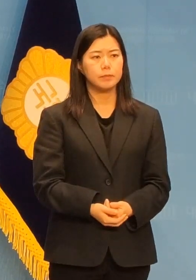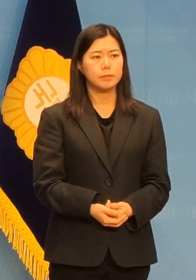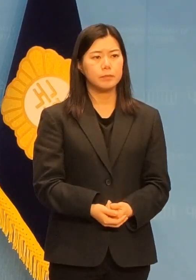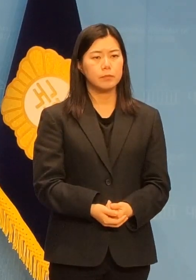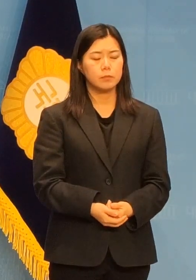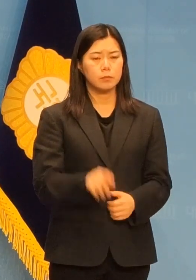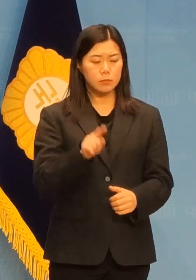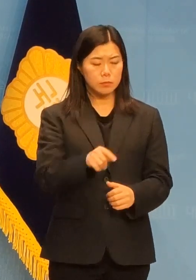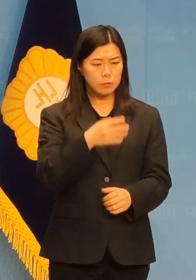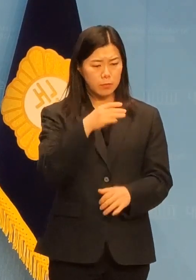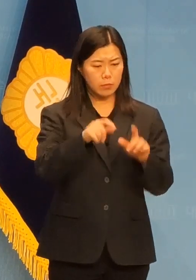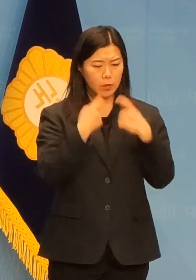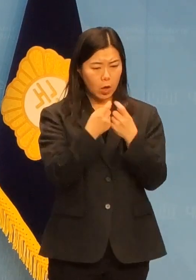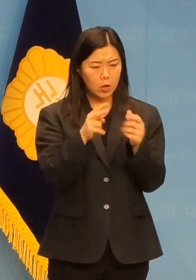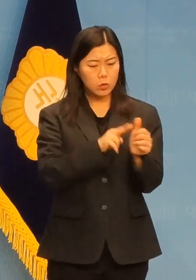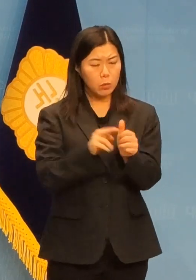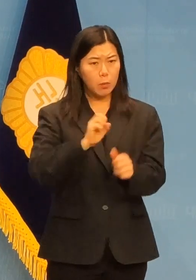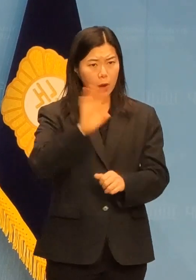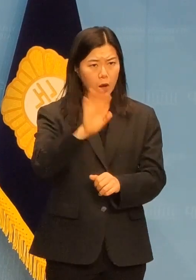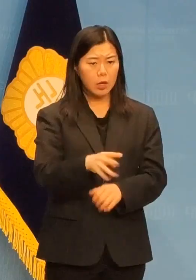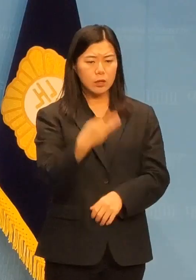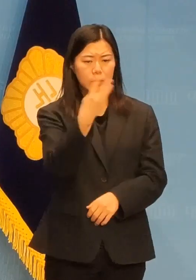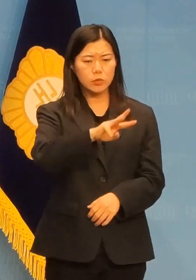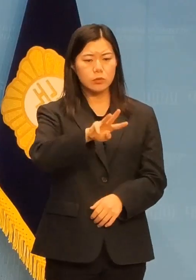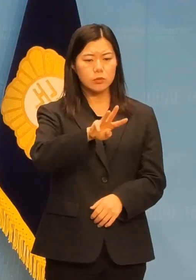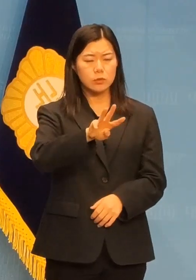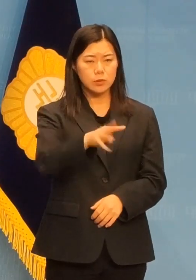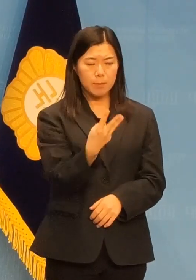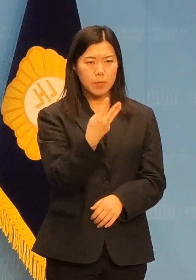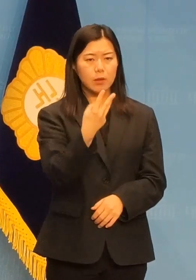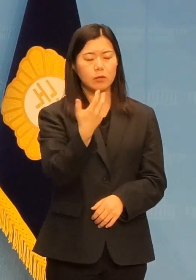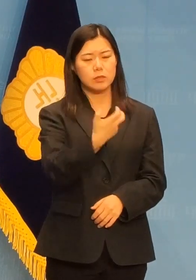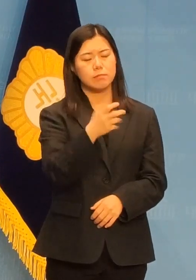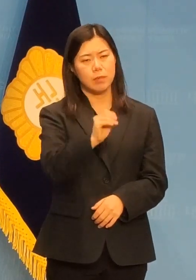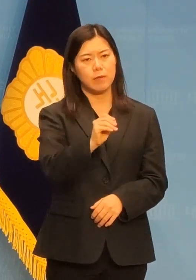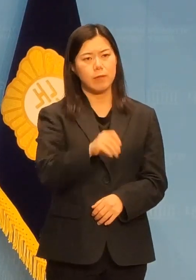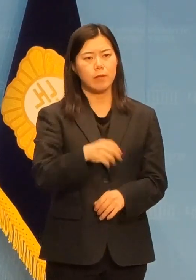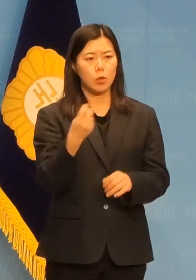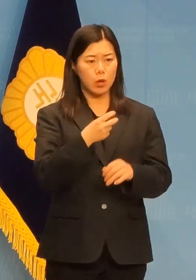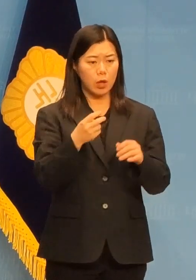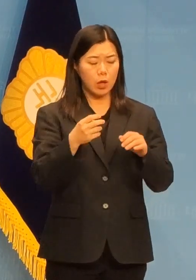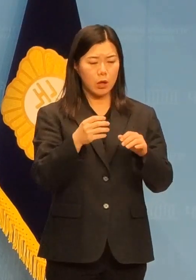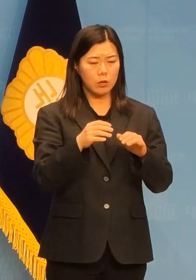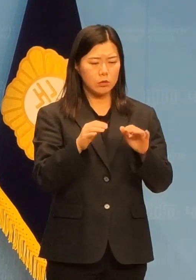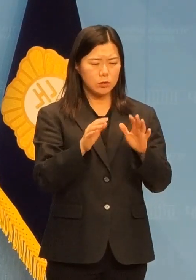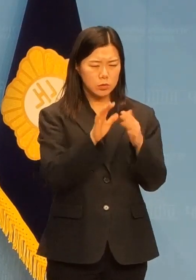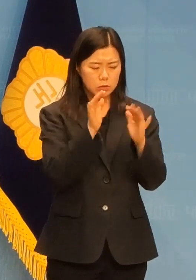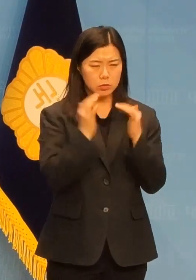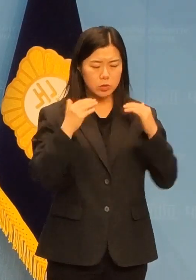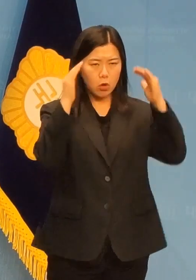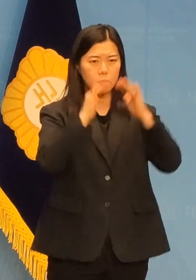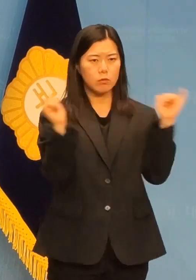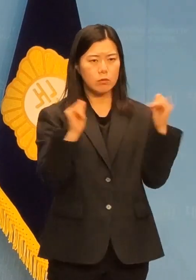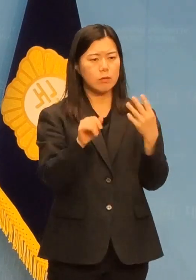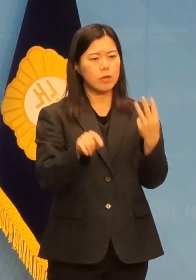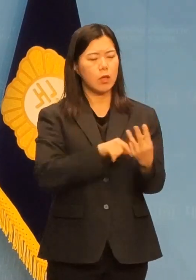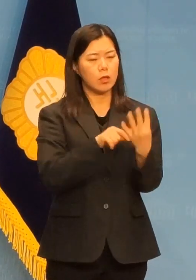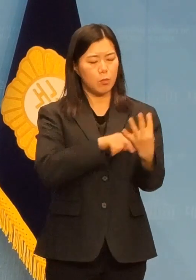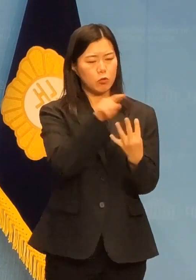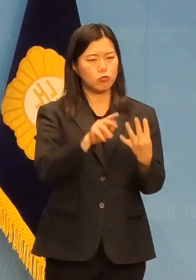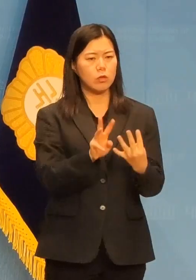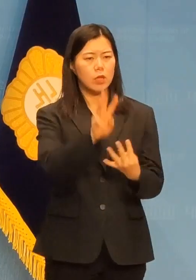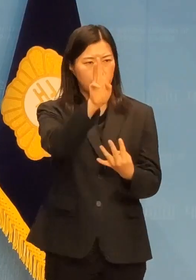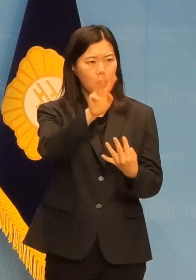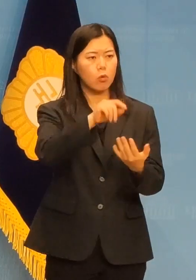이번 유출은 3,370만 개 계정, 대한민국 성인 4명 중 3명에 달하는 국민의